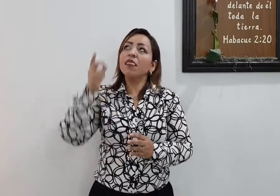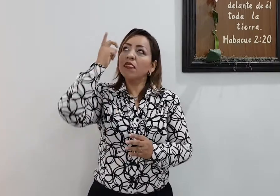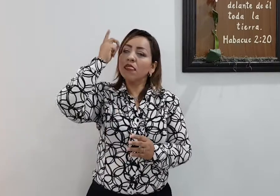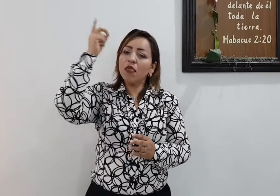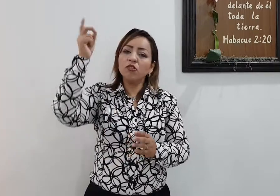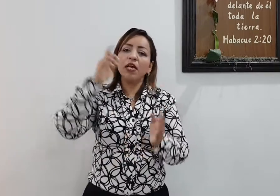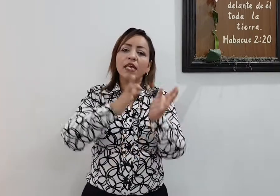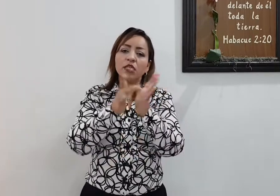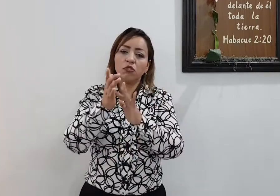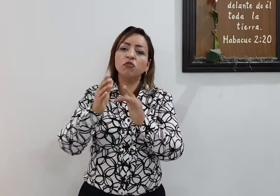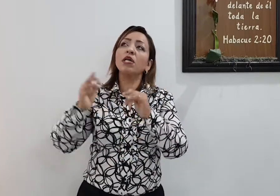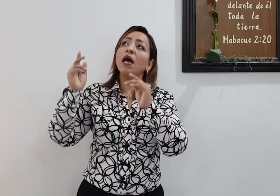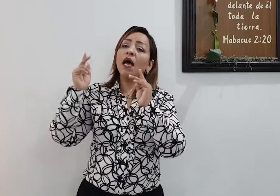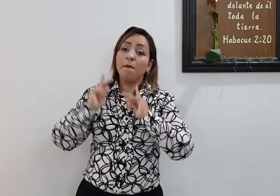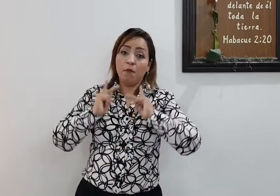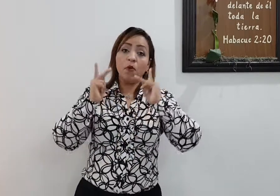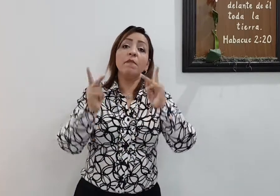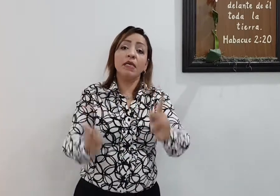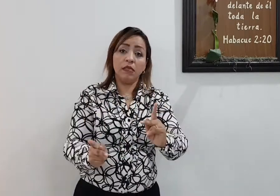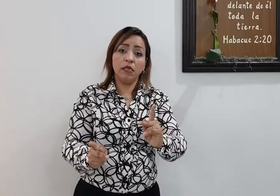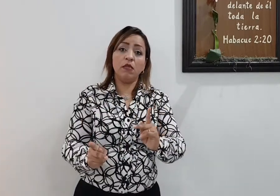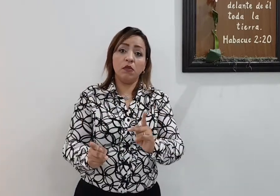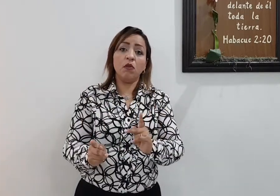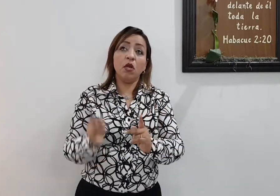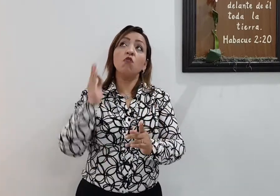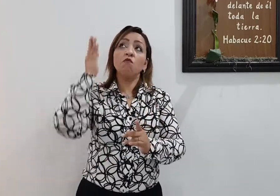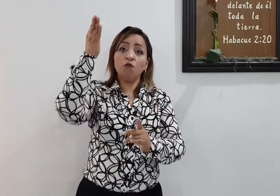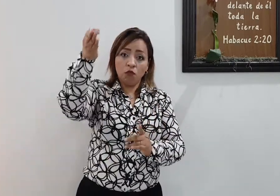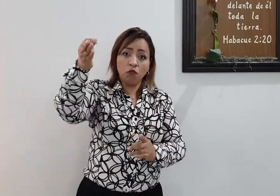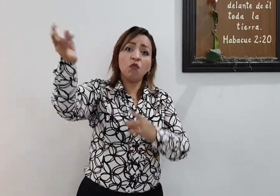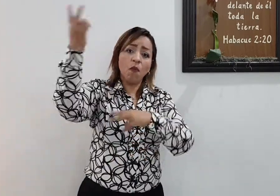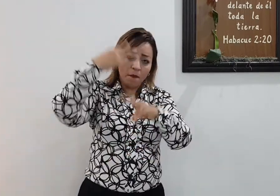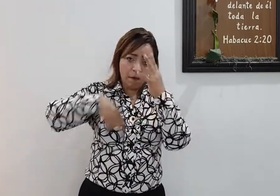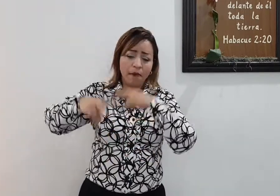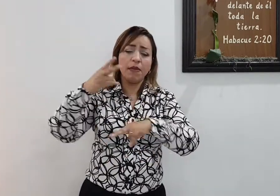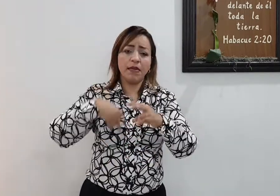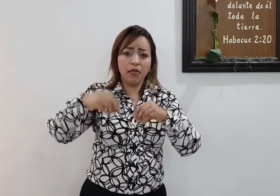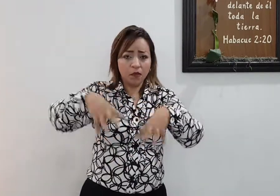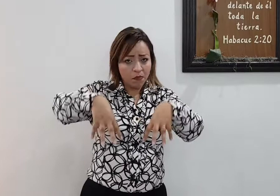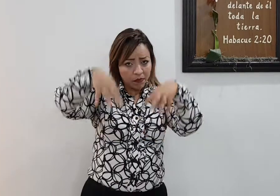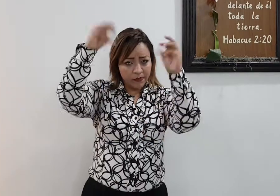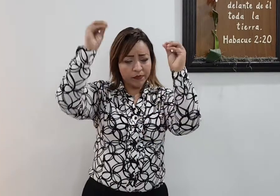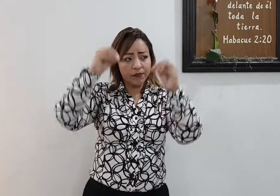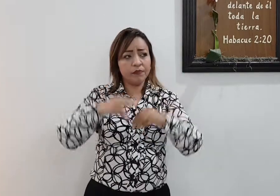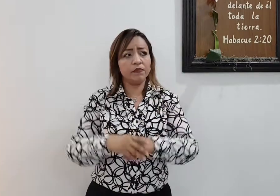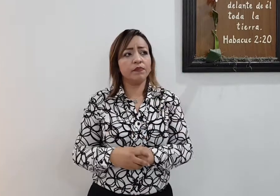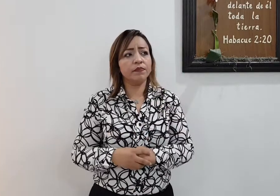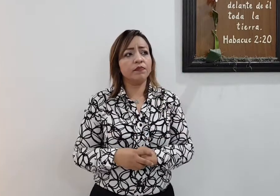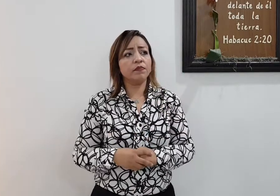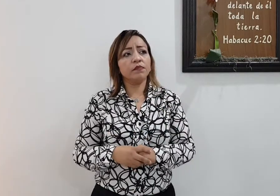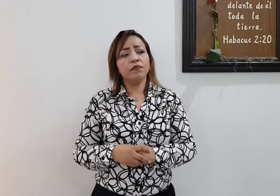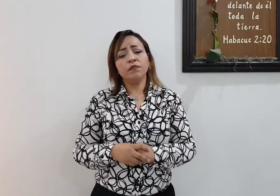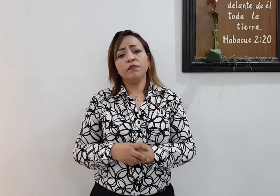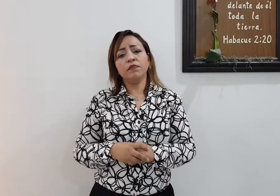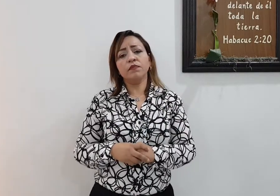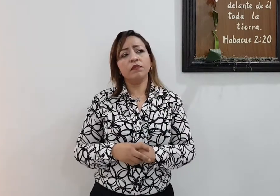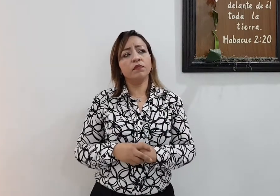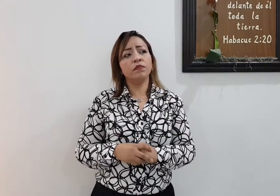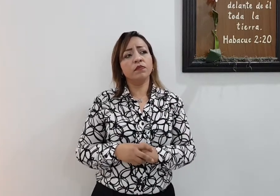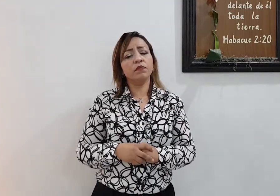clamor: regresa. De pasta a pasta, hermano. Usted puede ver en la Biblia que el hombre ora a Dios,